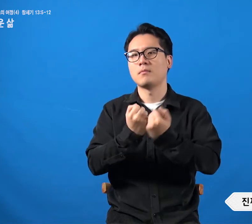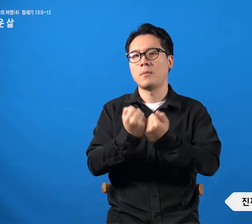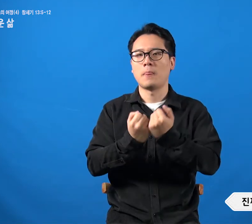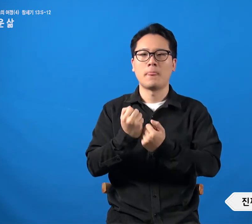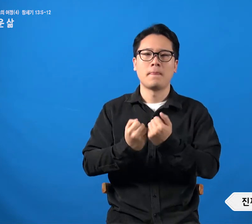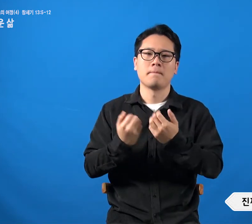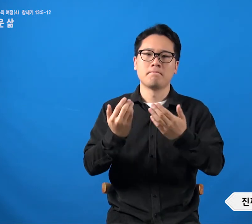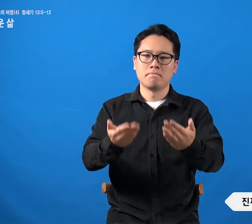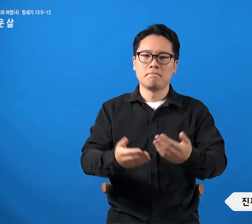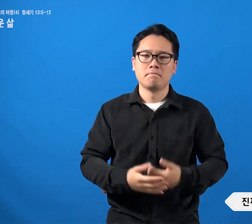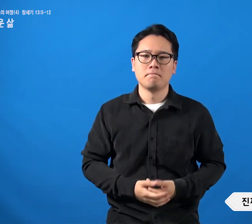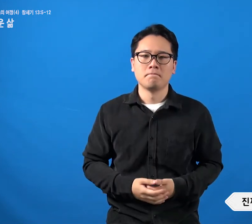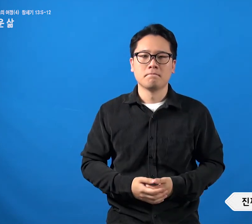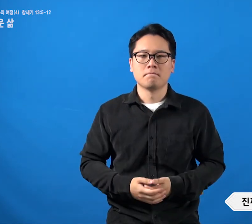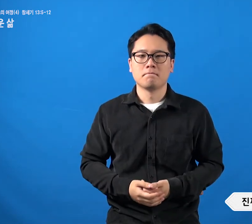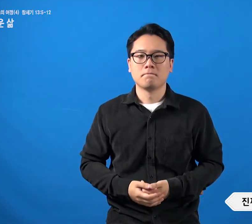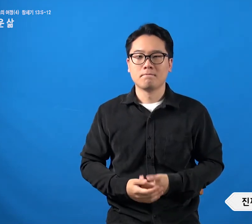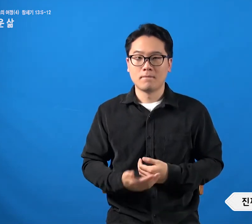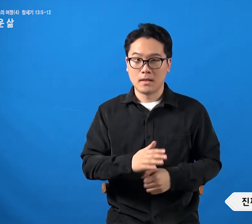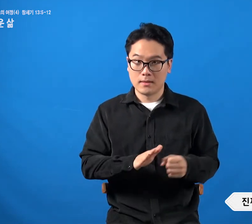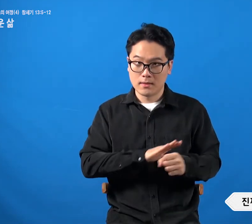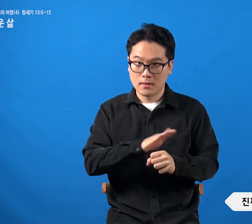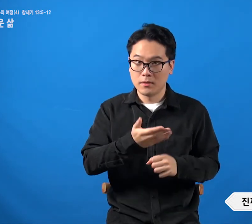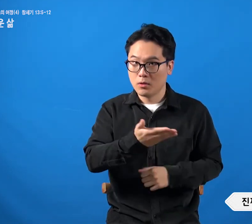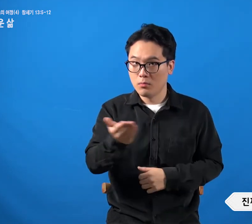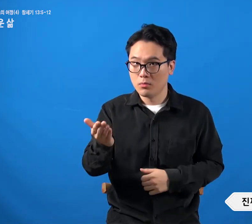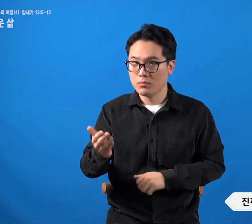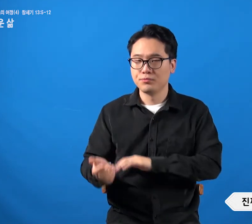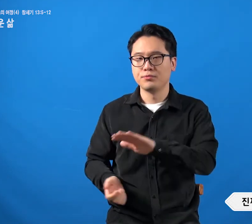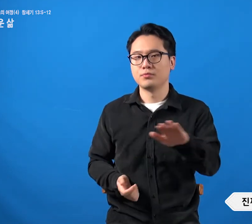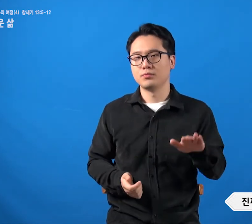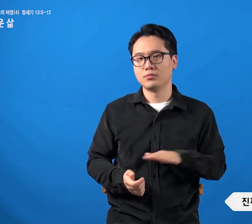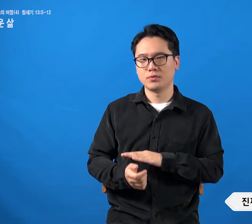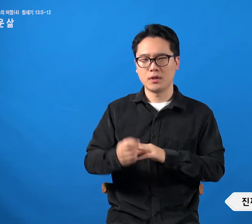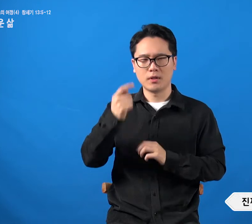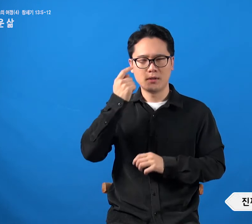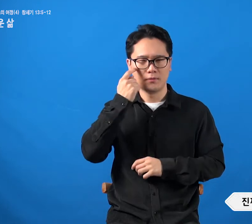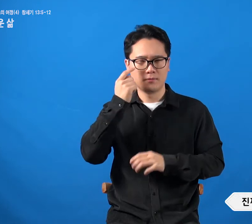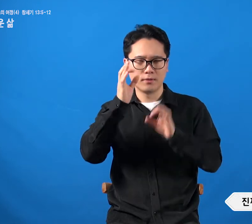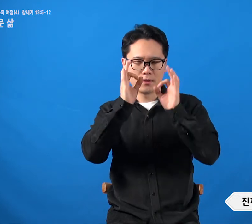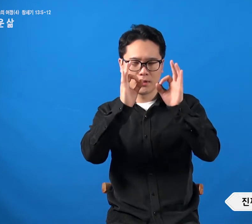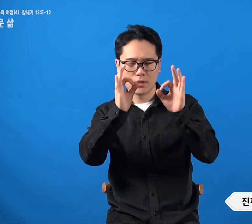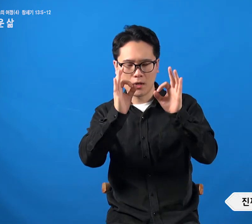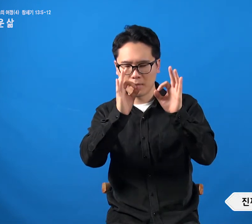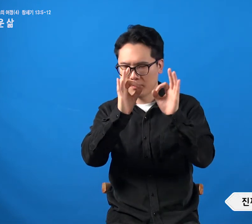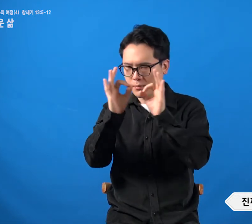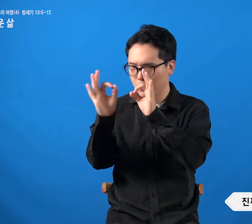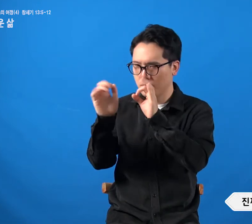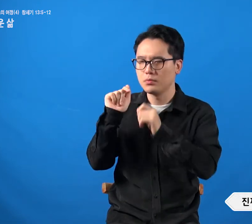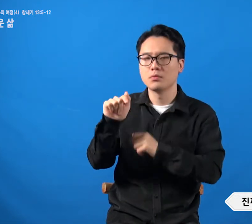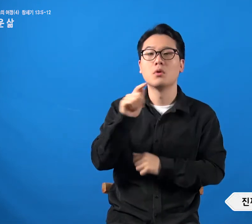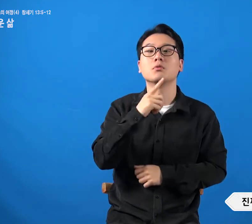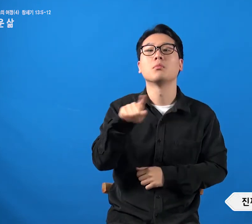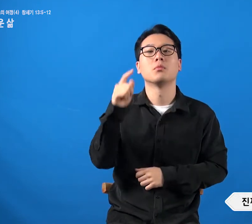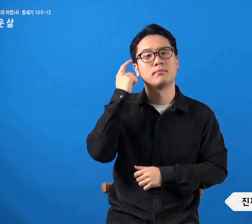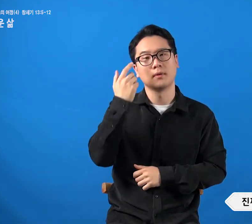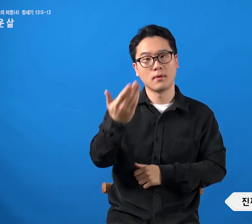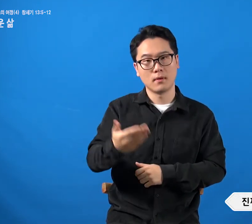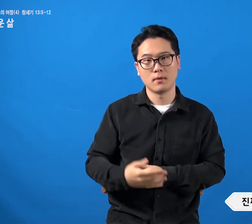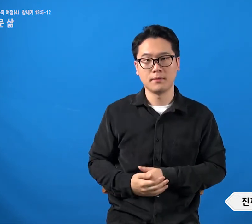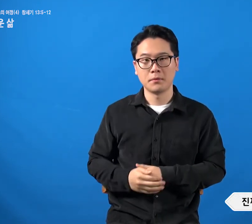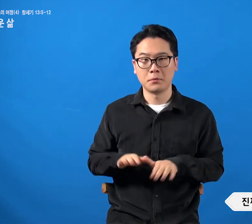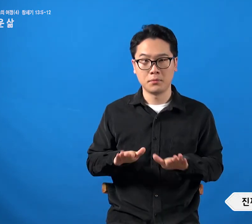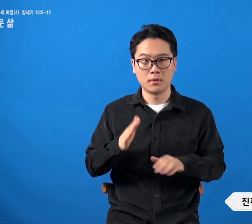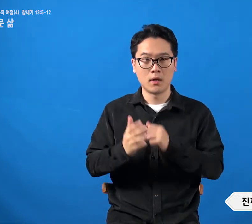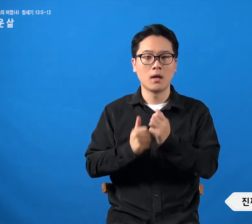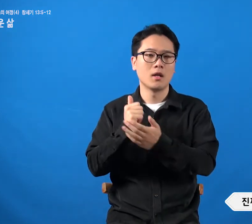설명합니다. 사랑하는 여러분, 우리의 시각이 무엇을 보고 있습니까? 오늘 하나님의 시각으로